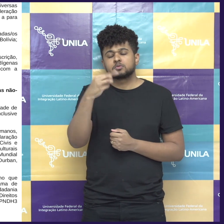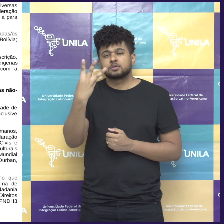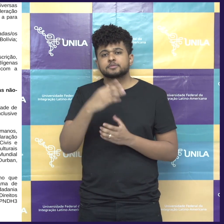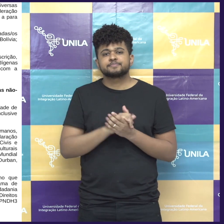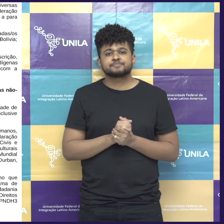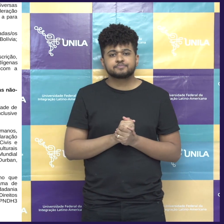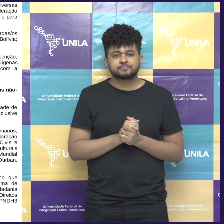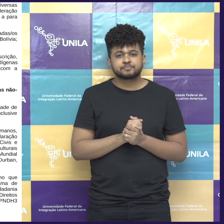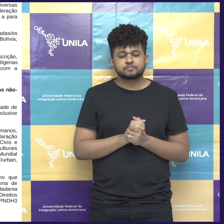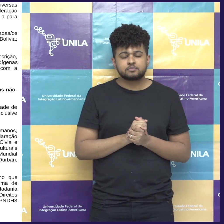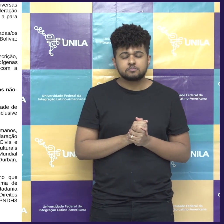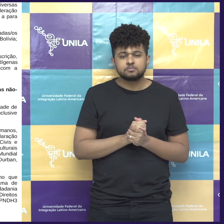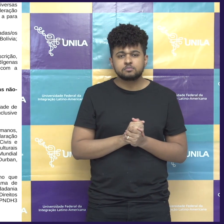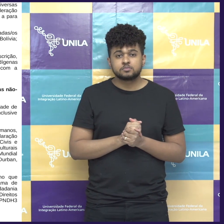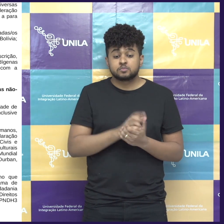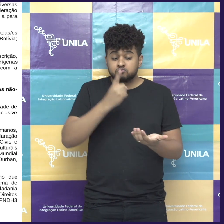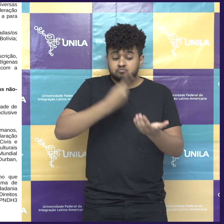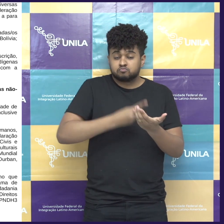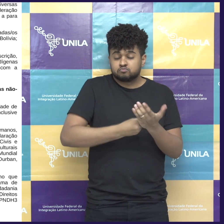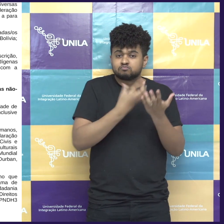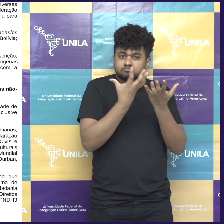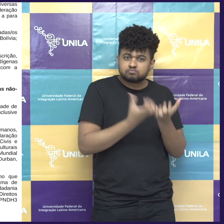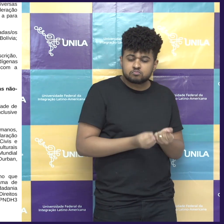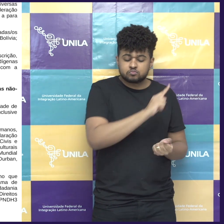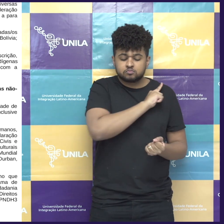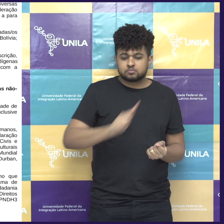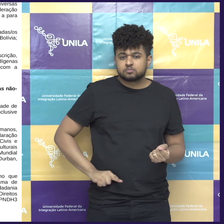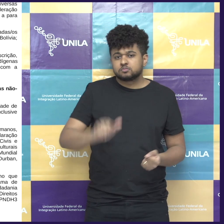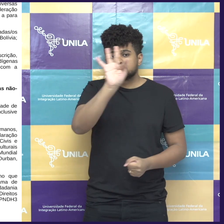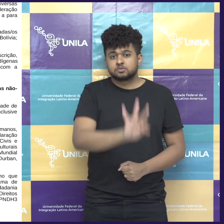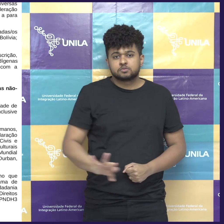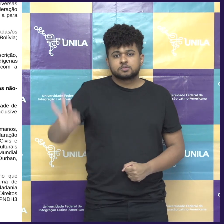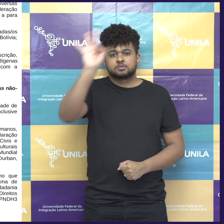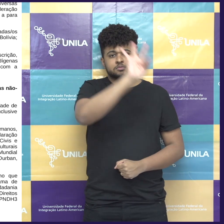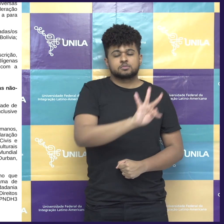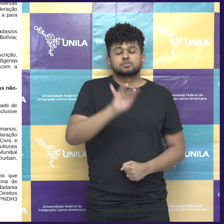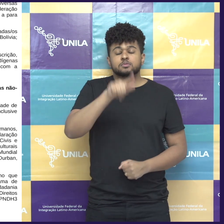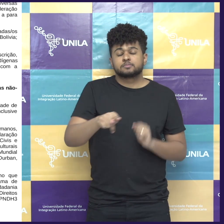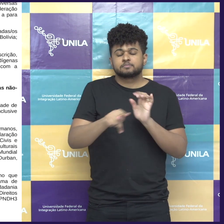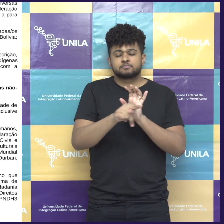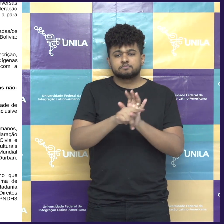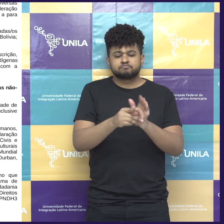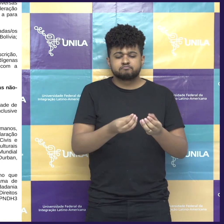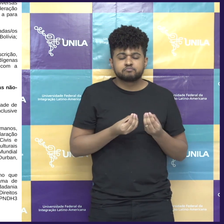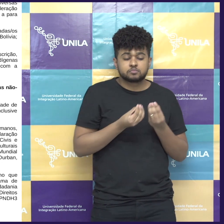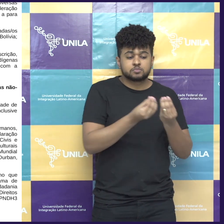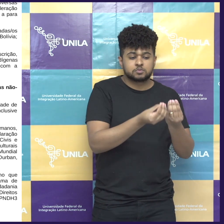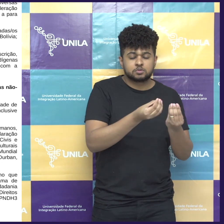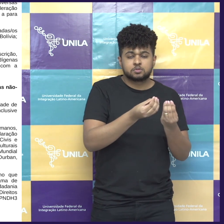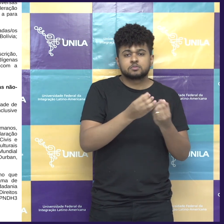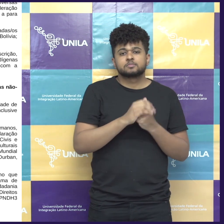3.4.3. Considerando os compromissos assumidos pelo governo federal no que concerne à implementação do